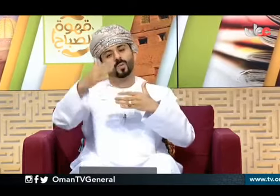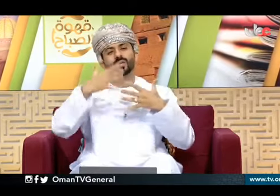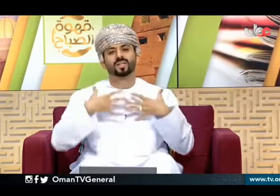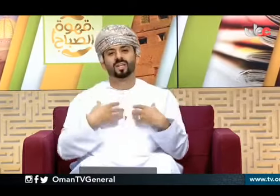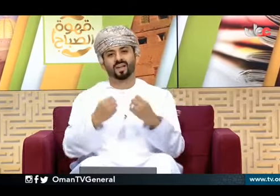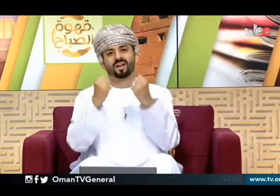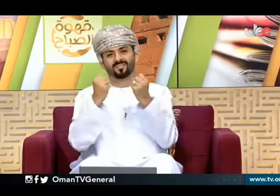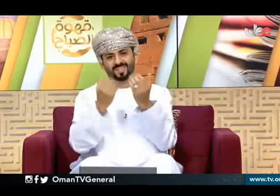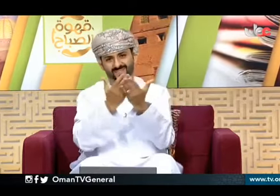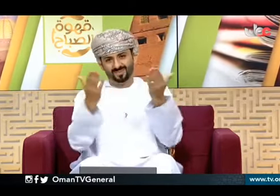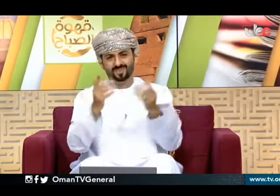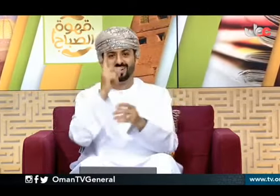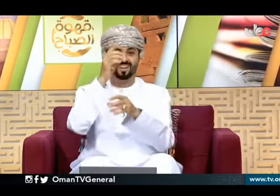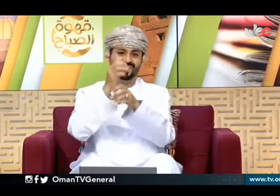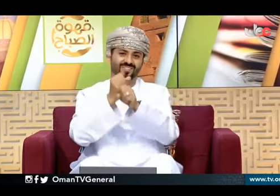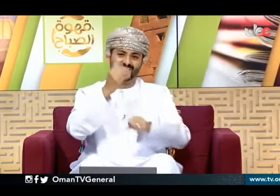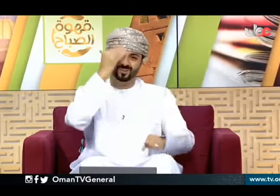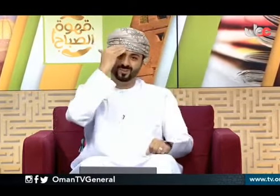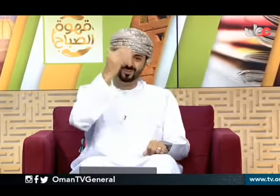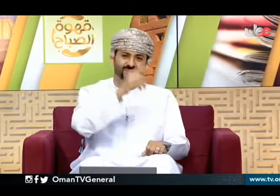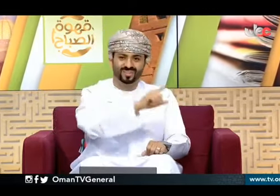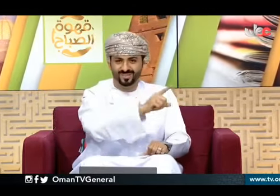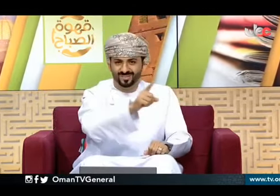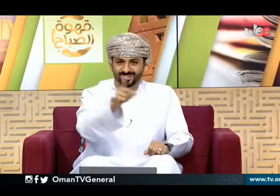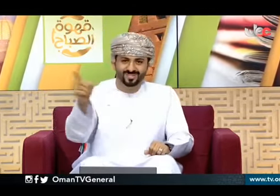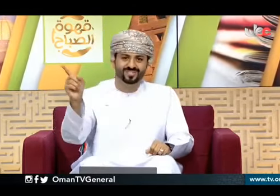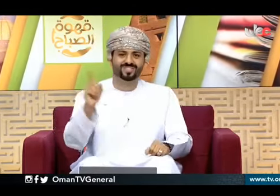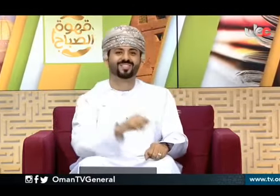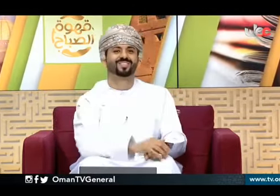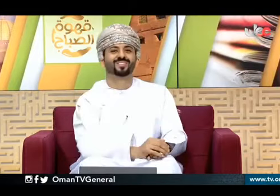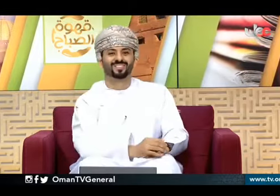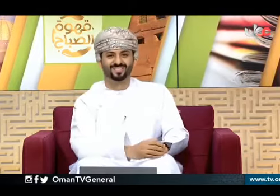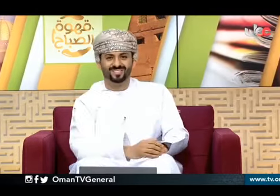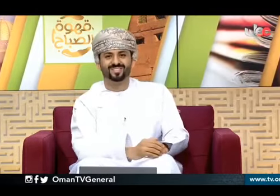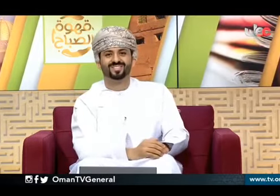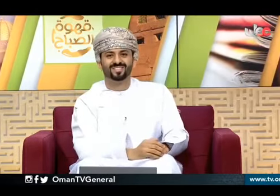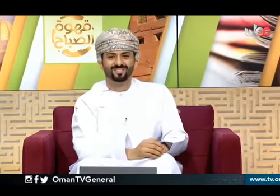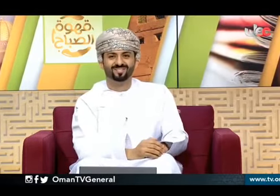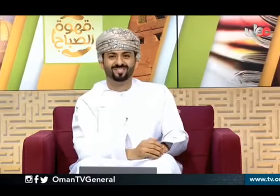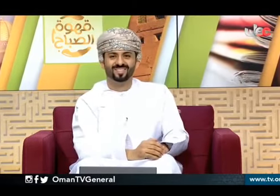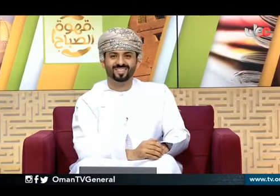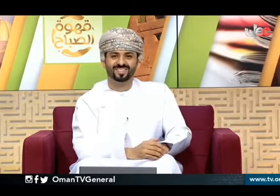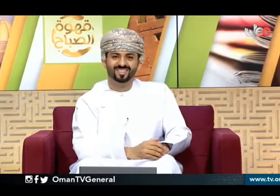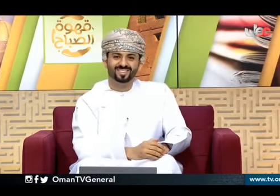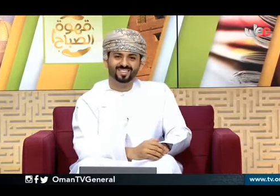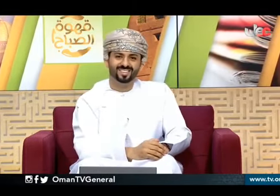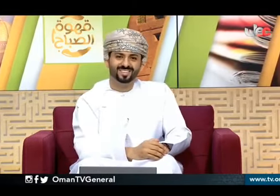الجميع، وأن نكون بصحة وعافية، والله يحفظكم، وإلى اللقاء.